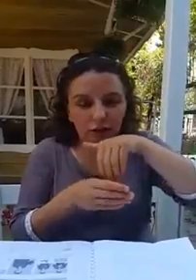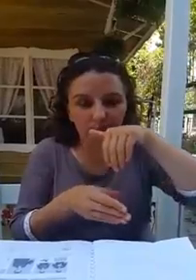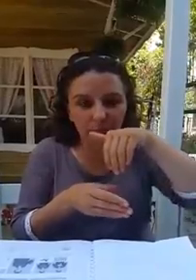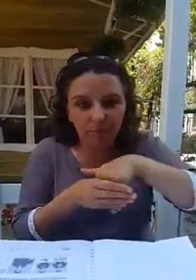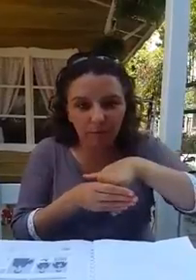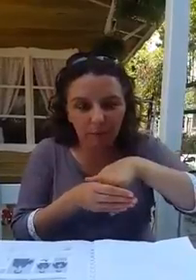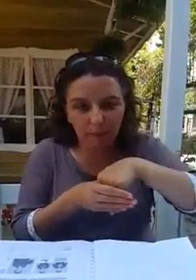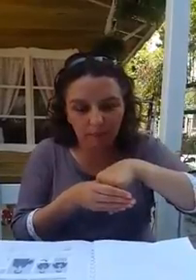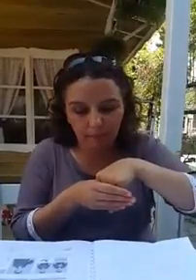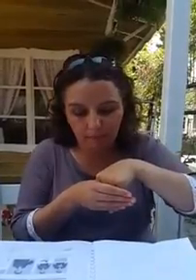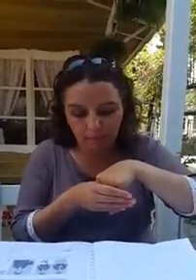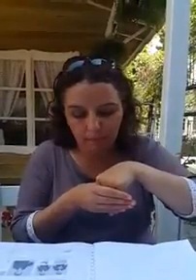seçim,